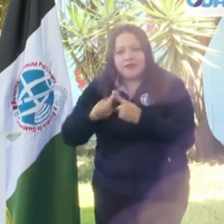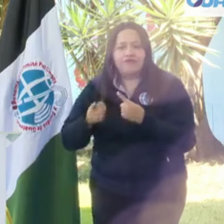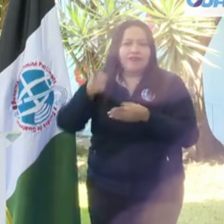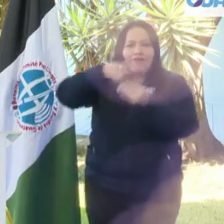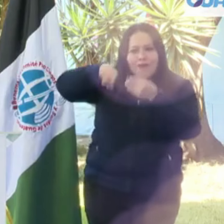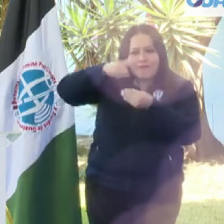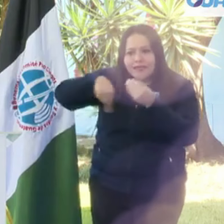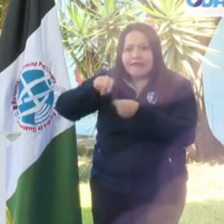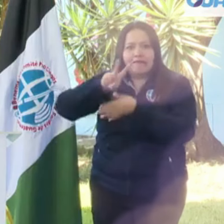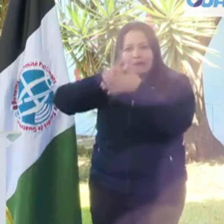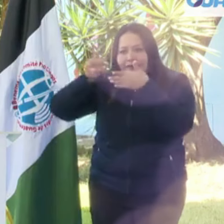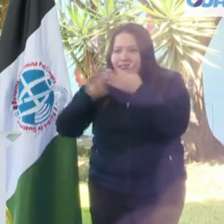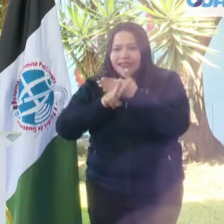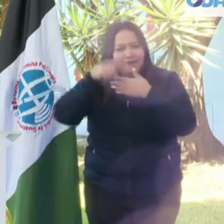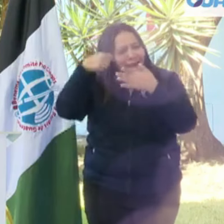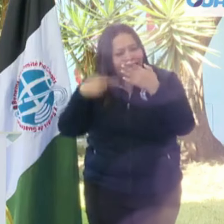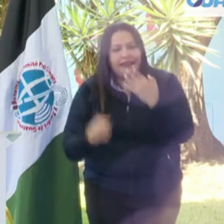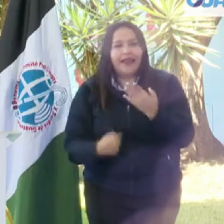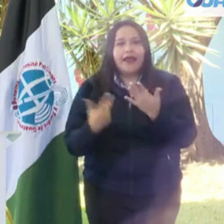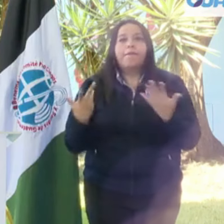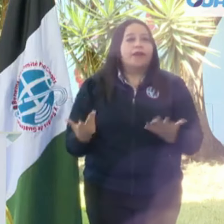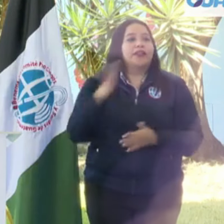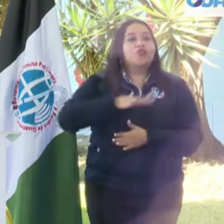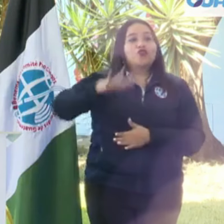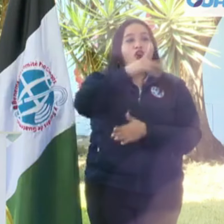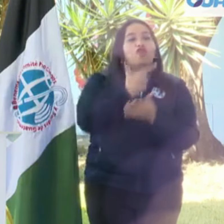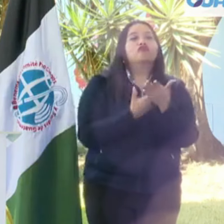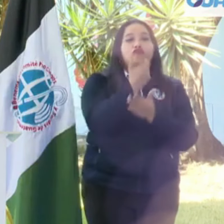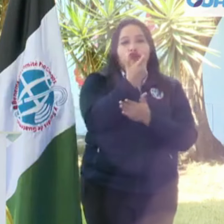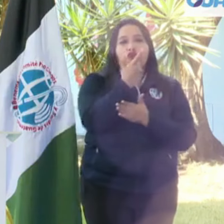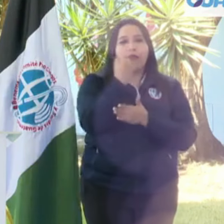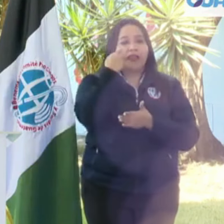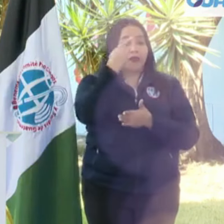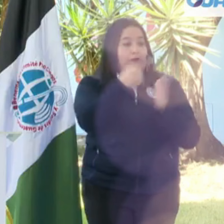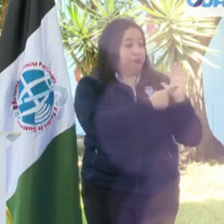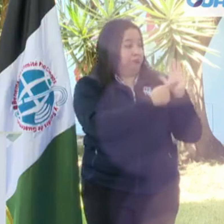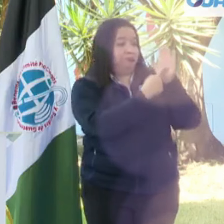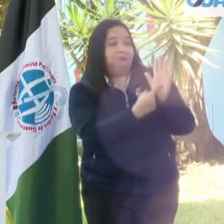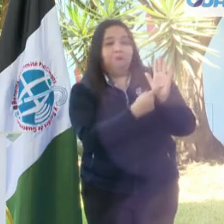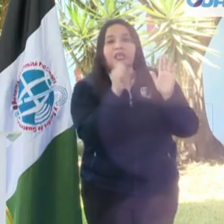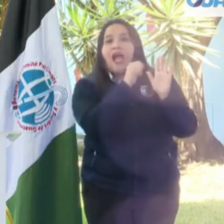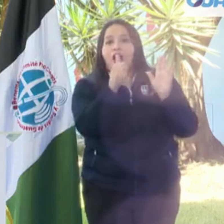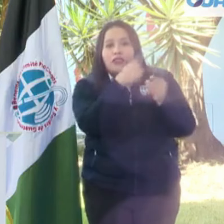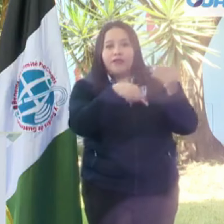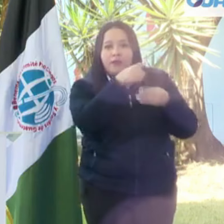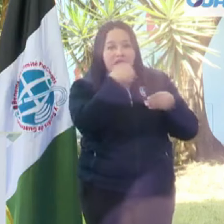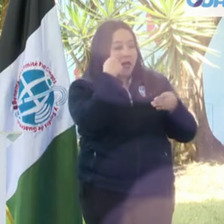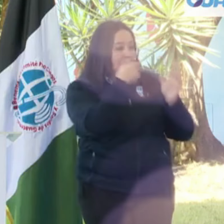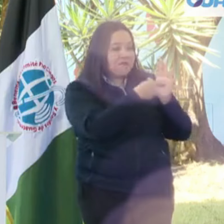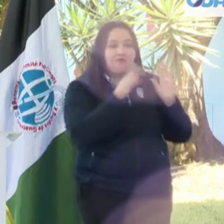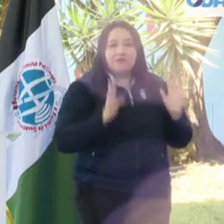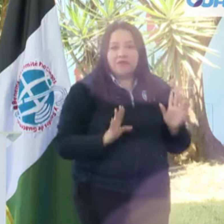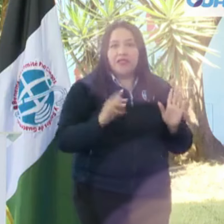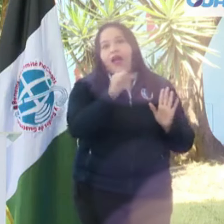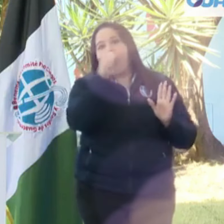amigos, vecinos, para que compren un billete y lo muestren a otros familiares, a